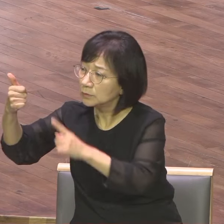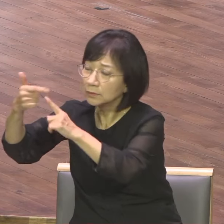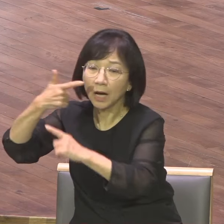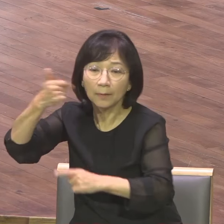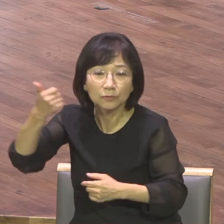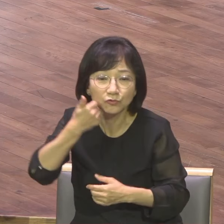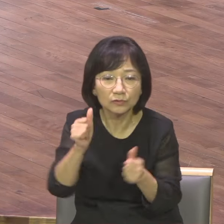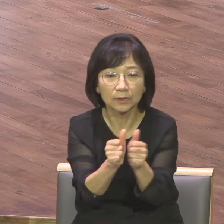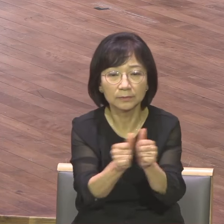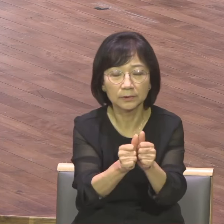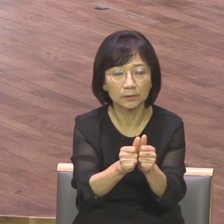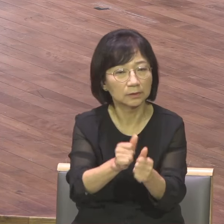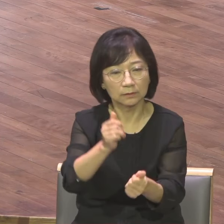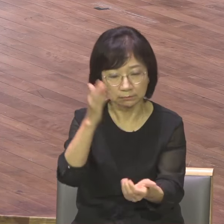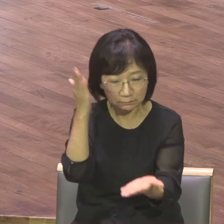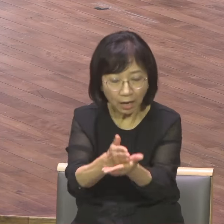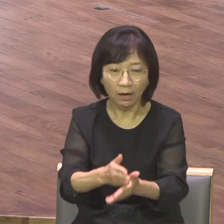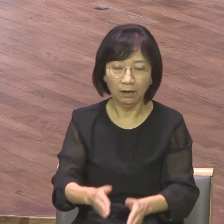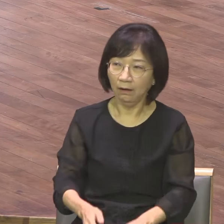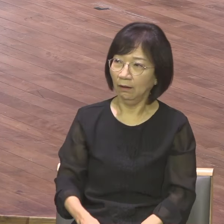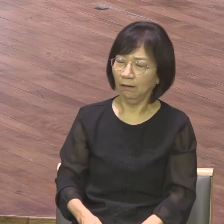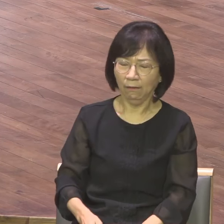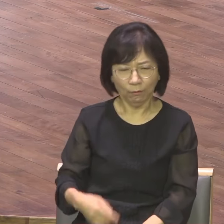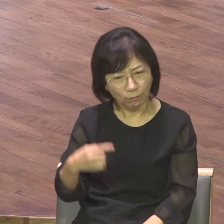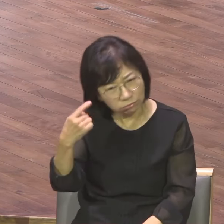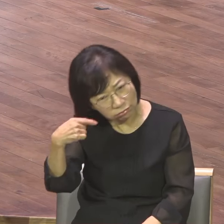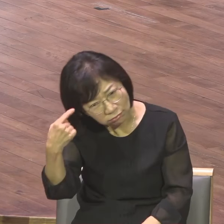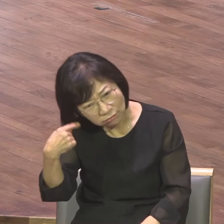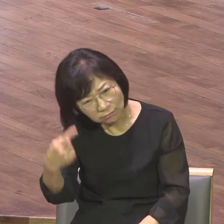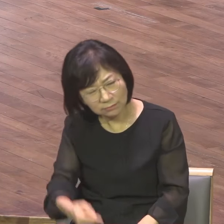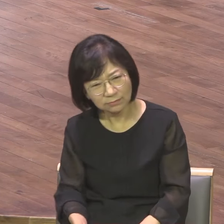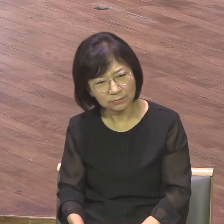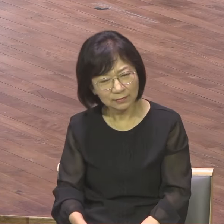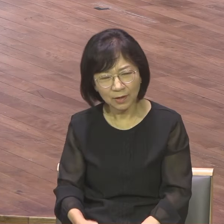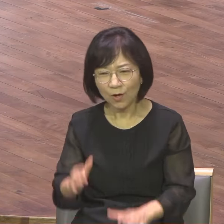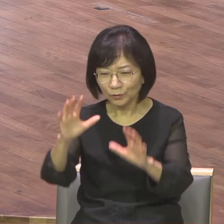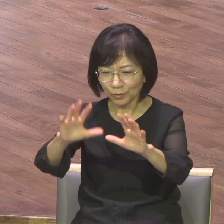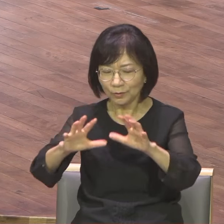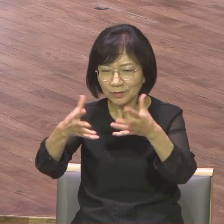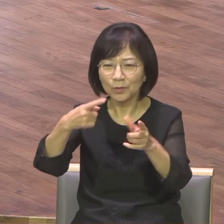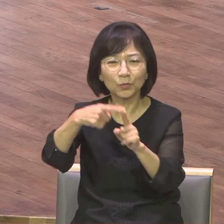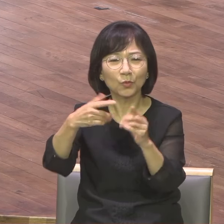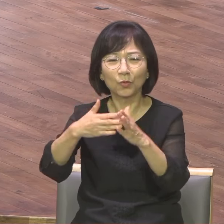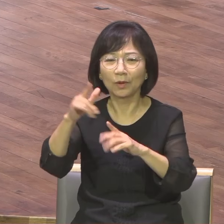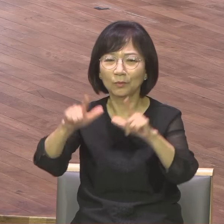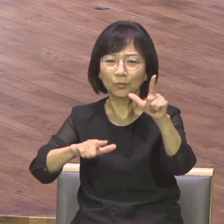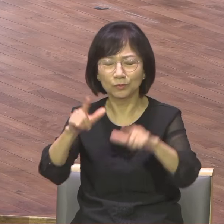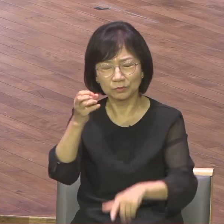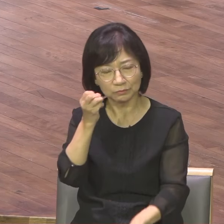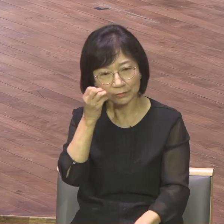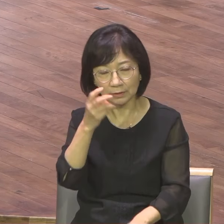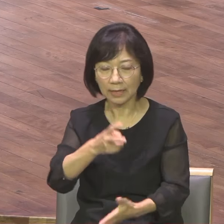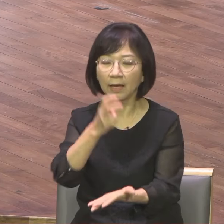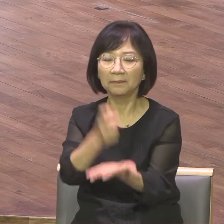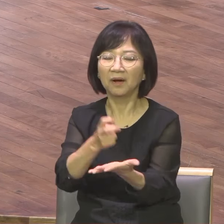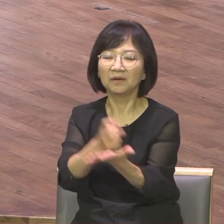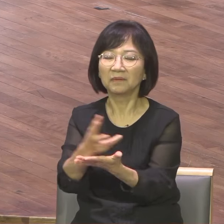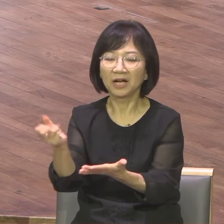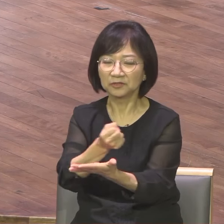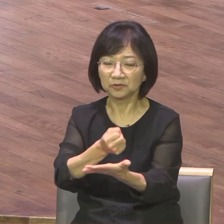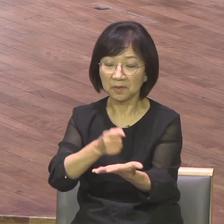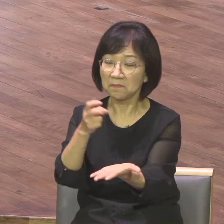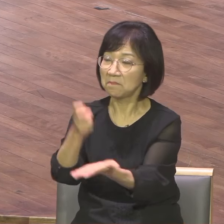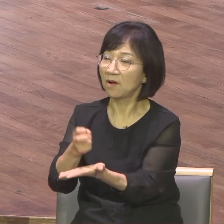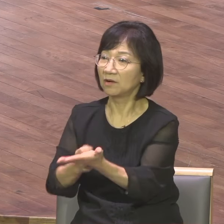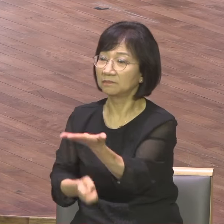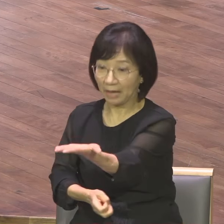차별금지법을. 자, 이렇게 지금 전 세계 교회가 그렇게 돌아가고 전 세계가 지금 법으로 다 통과죠.